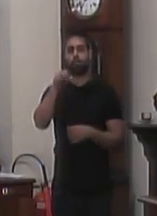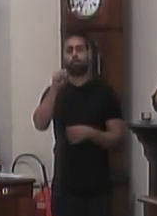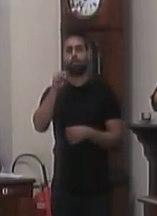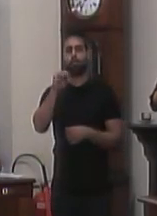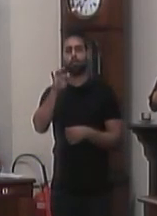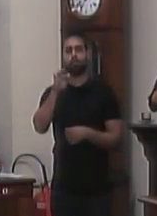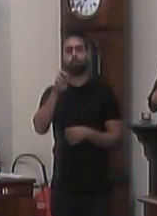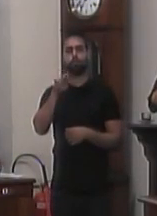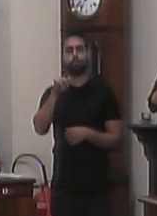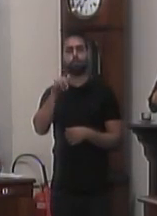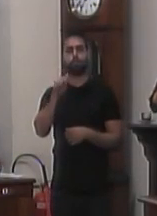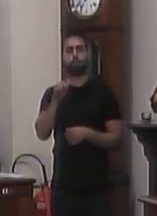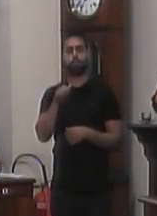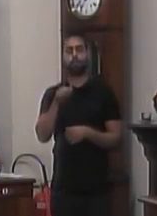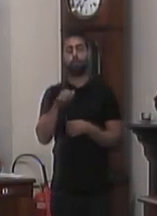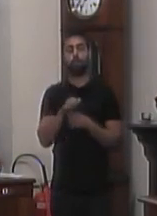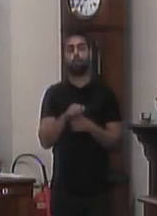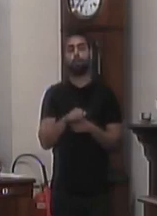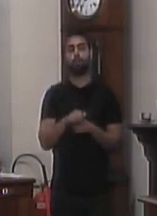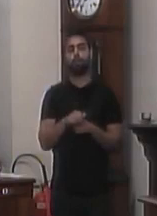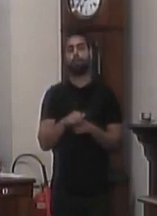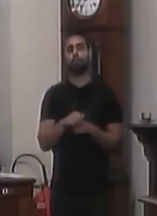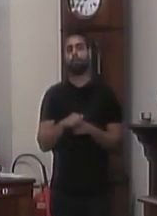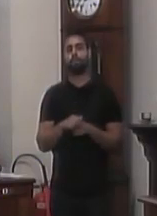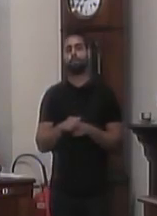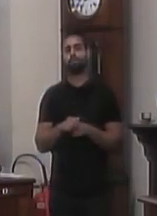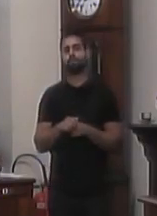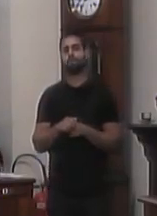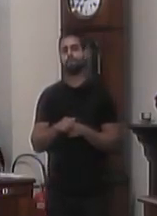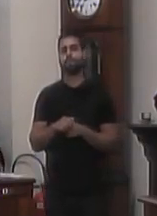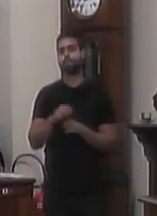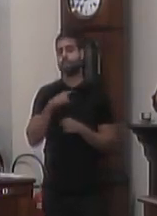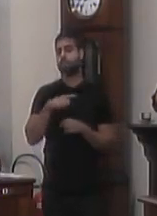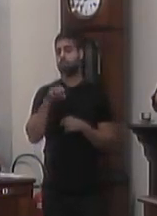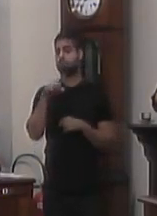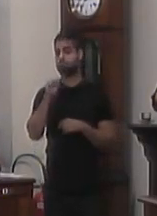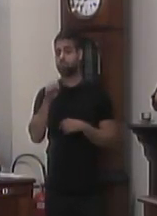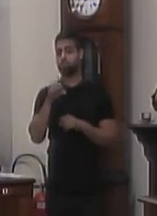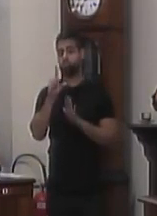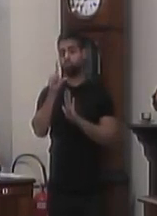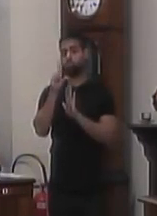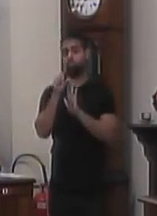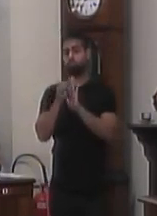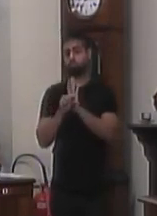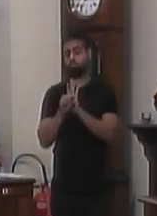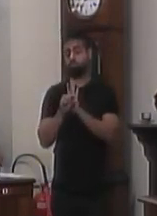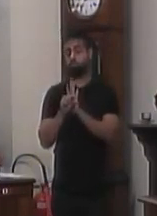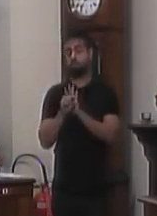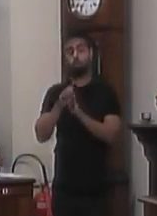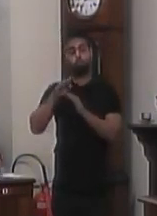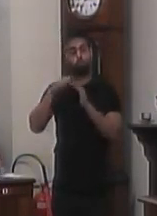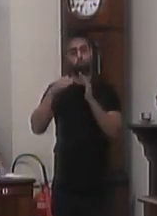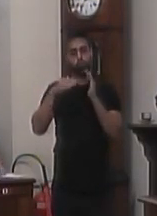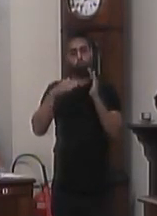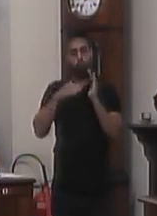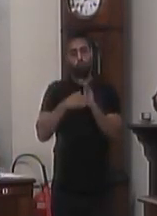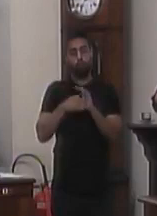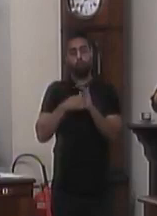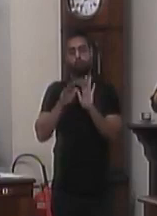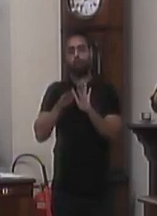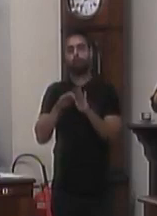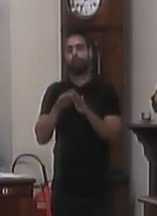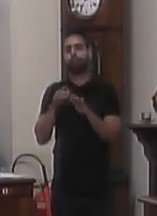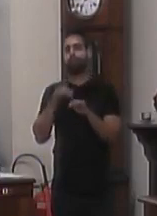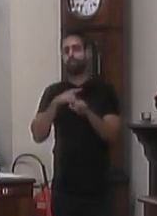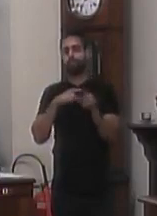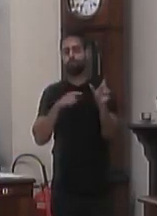elas tiveram realmente uma queda, né? Não são todos os repasses, mas alguns